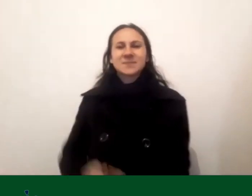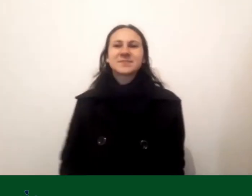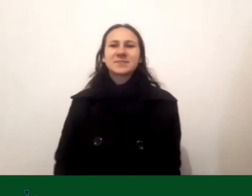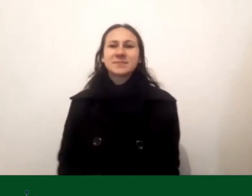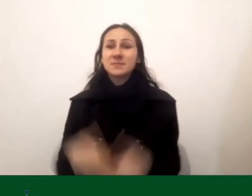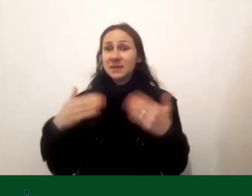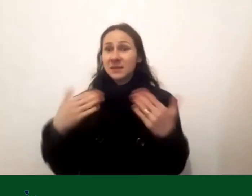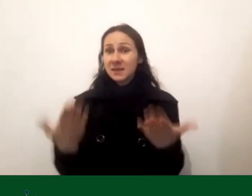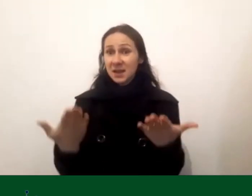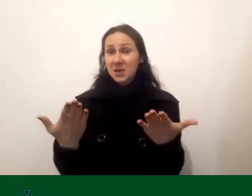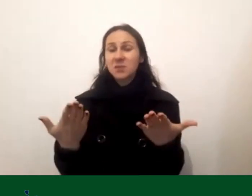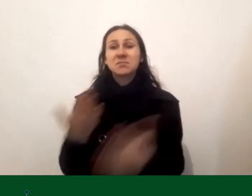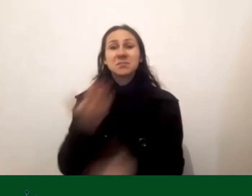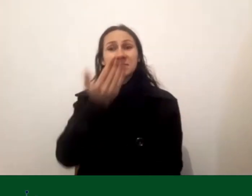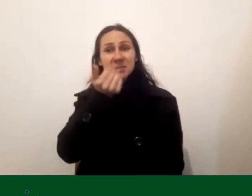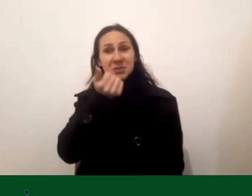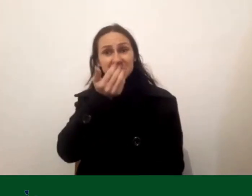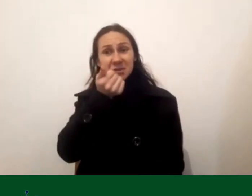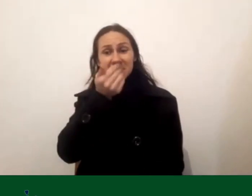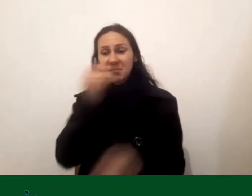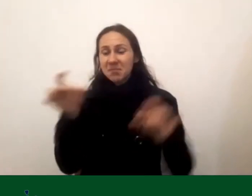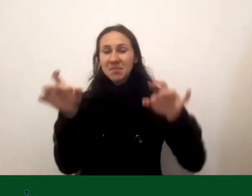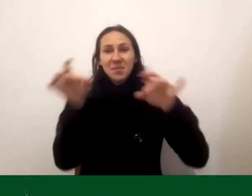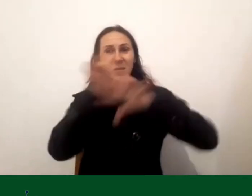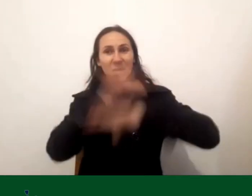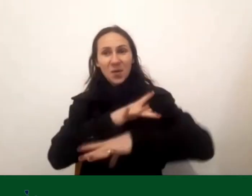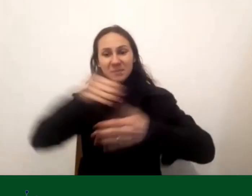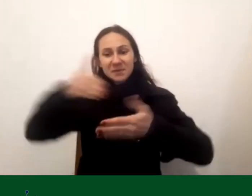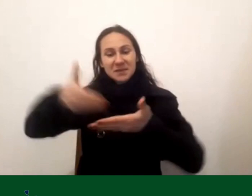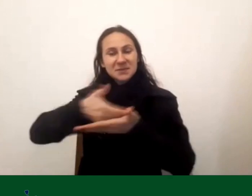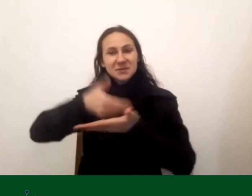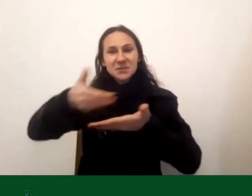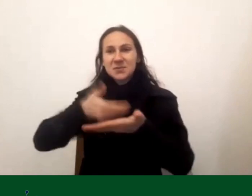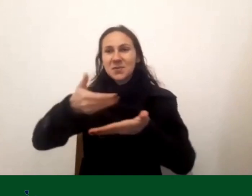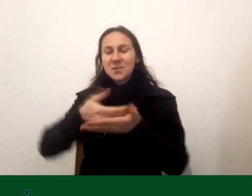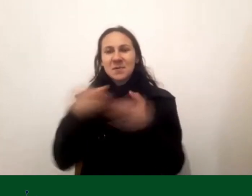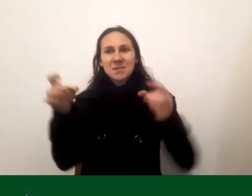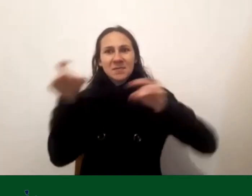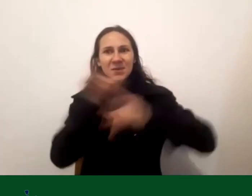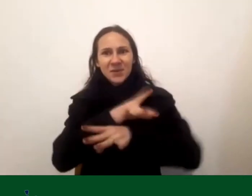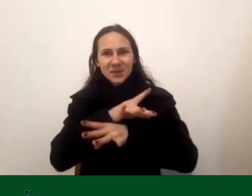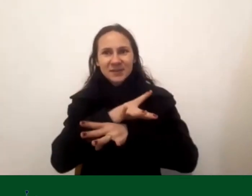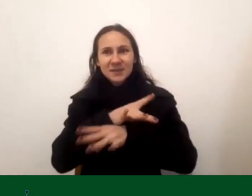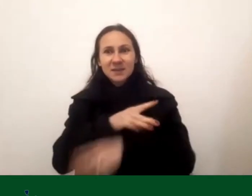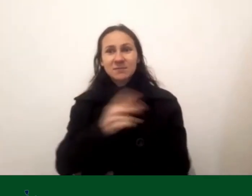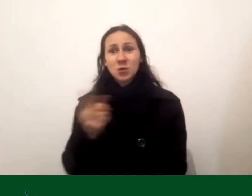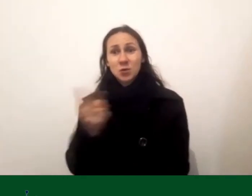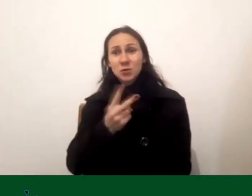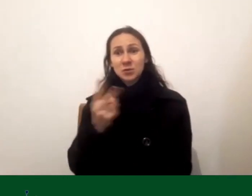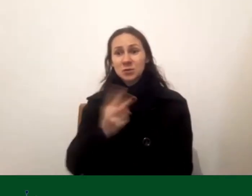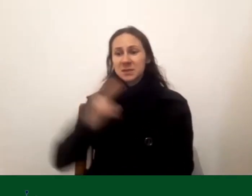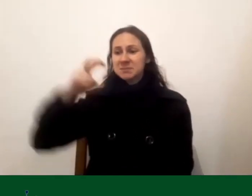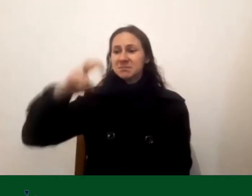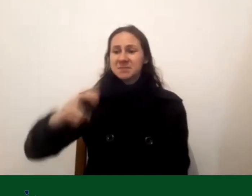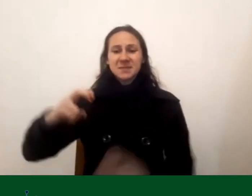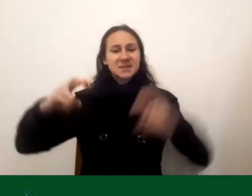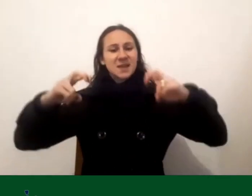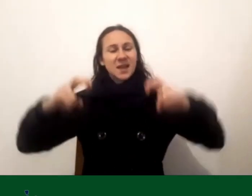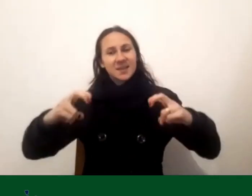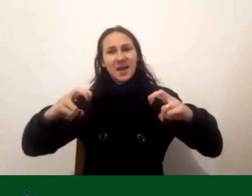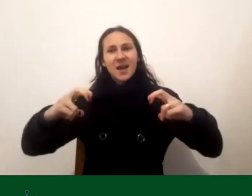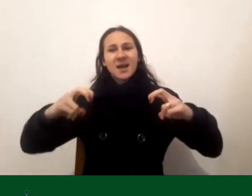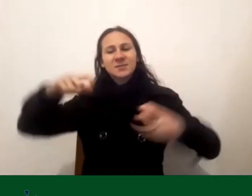jantar está servido, a sopa está pronta. E sentaram os dois e eles tomaram